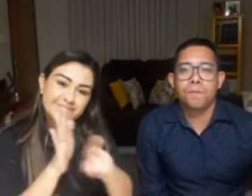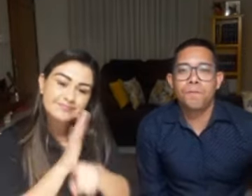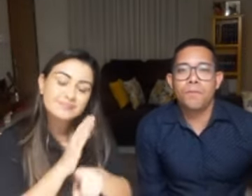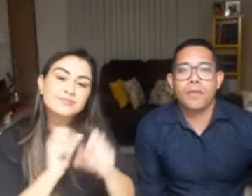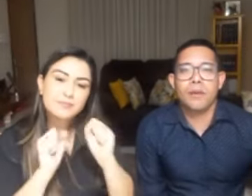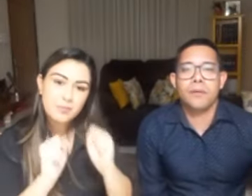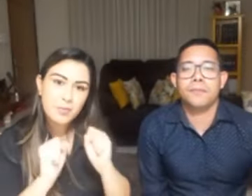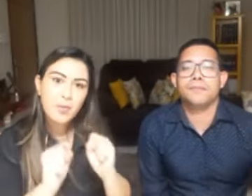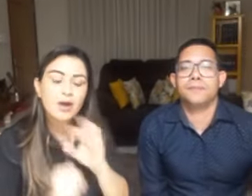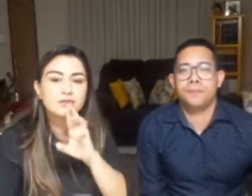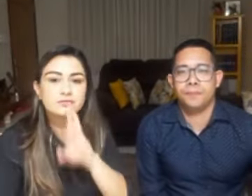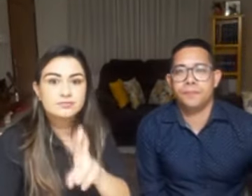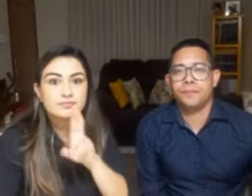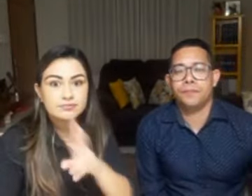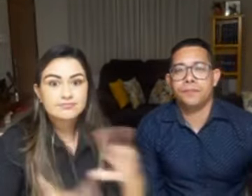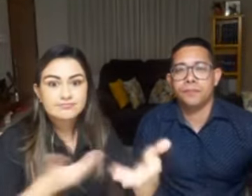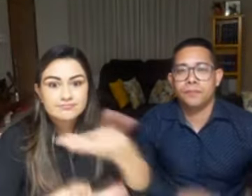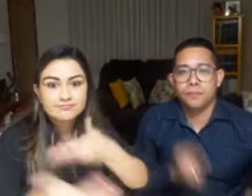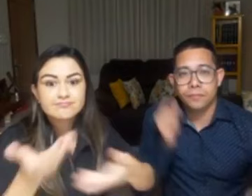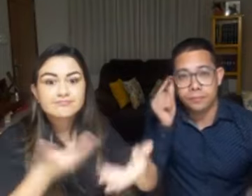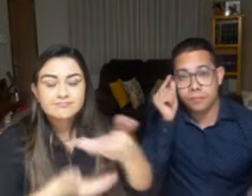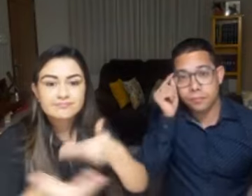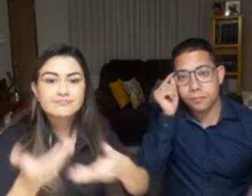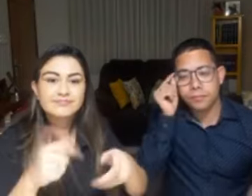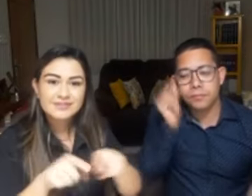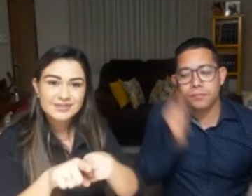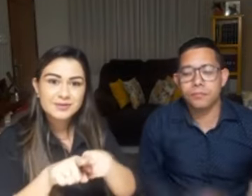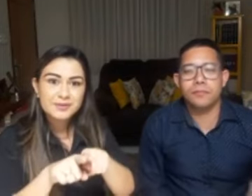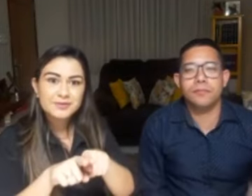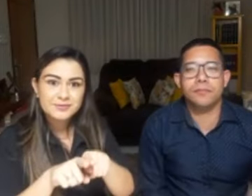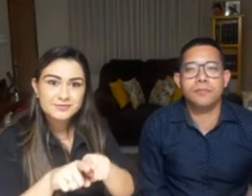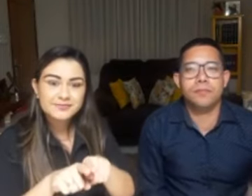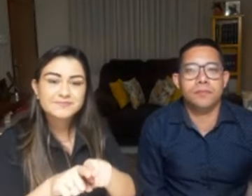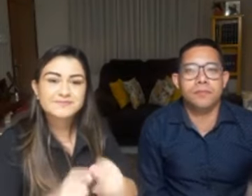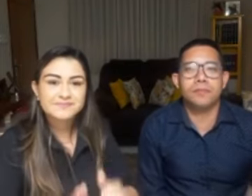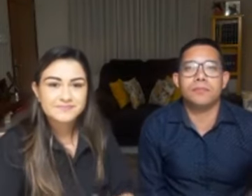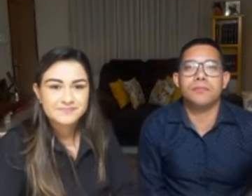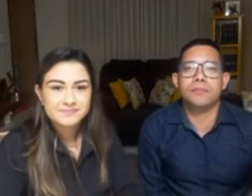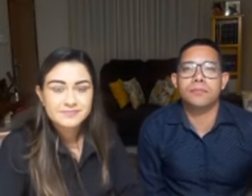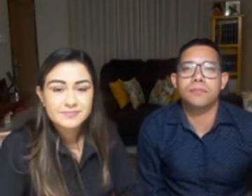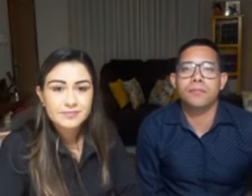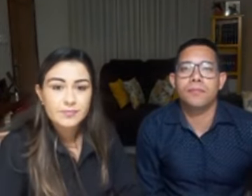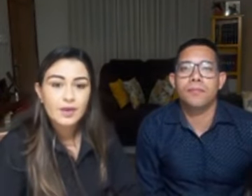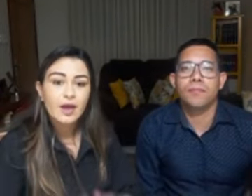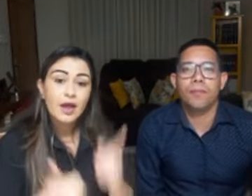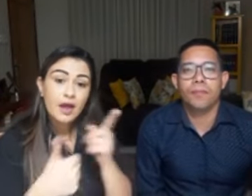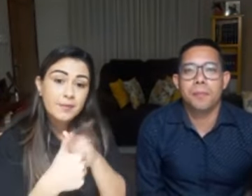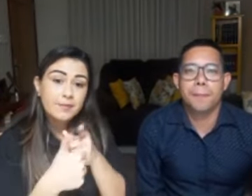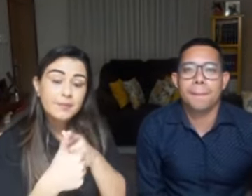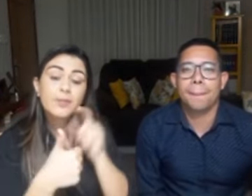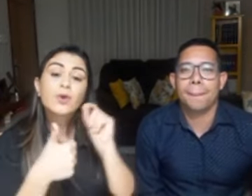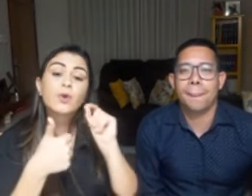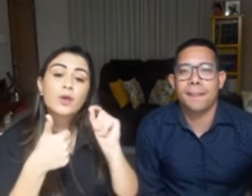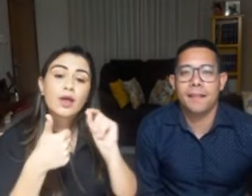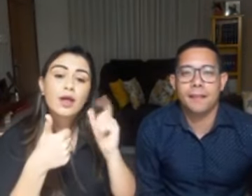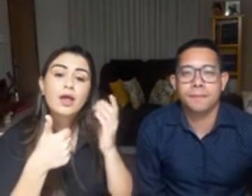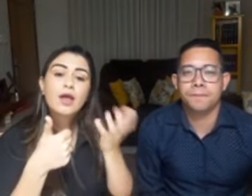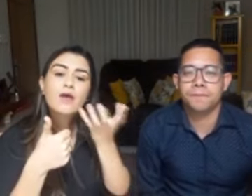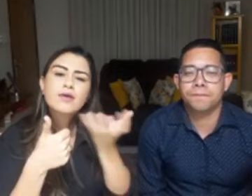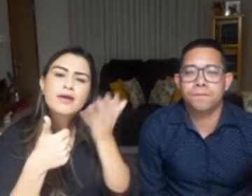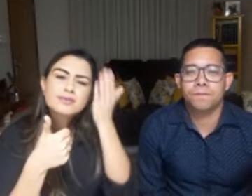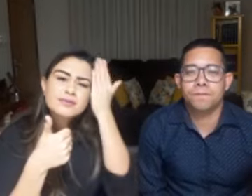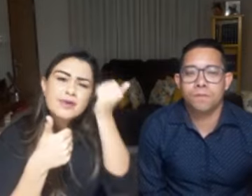vão poder agora ter a oportunidade de esclarecer melhor para os nossos ouvintes. A primeira coisa, eu gostaria de saber, assim,